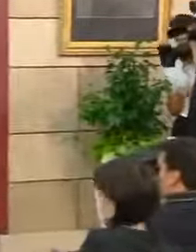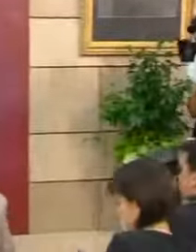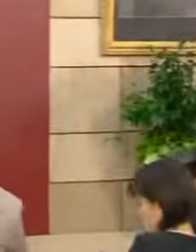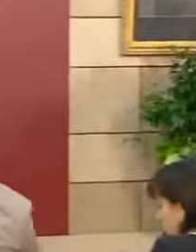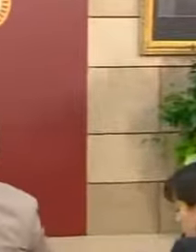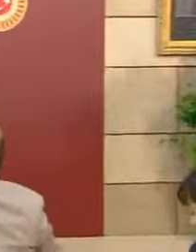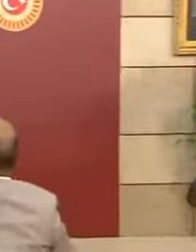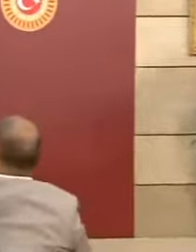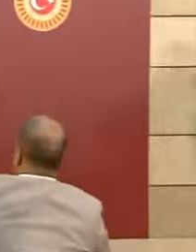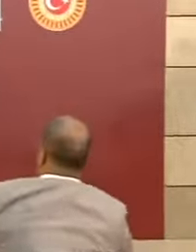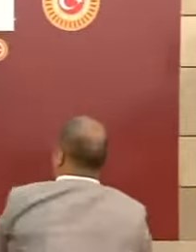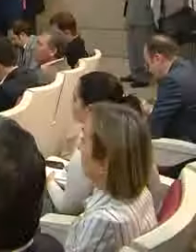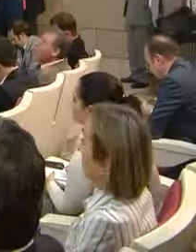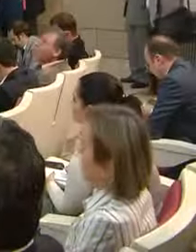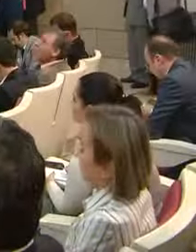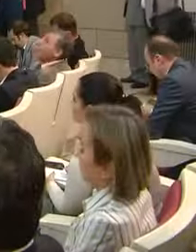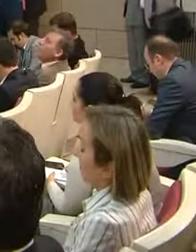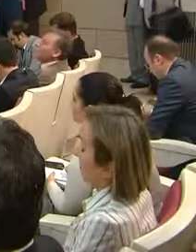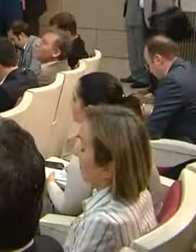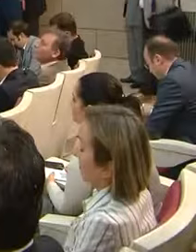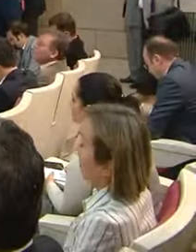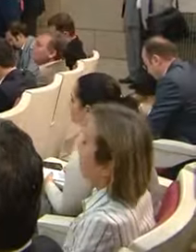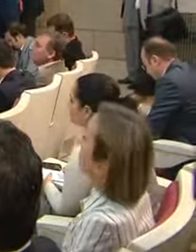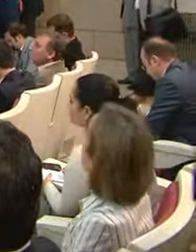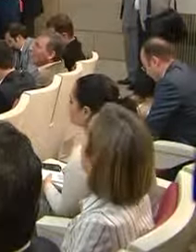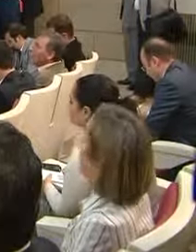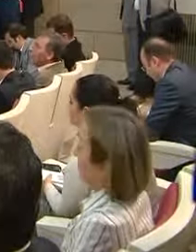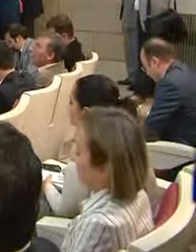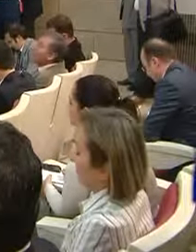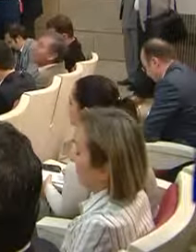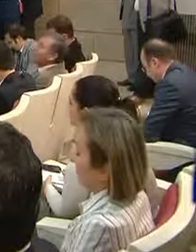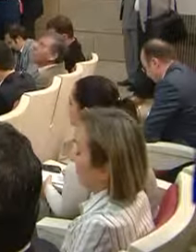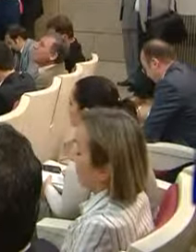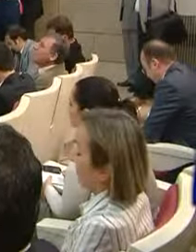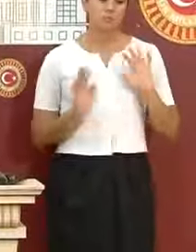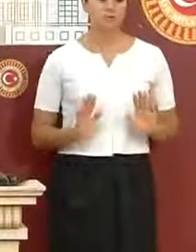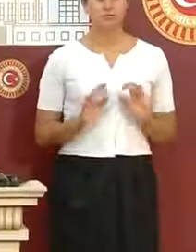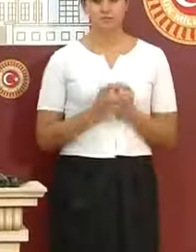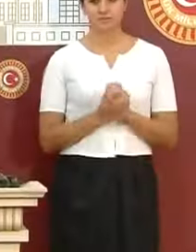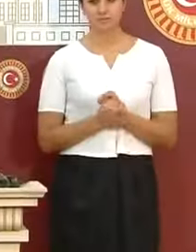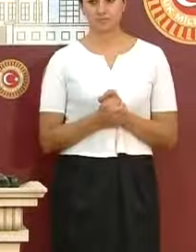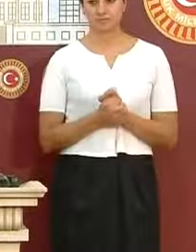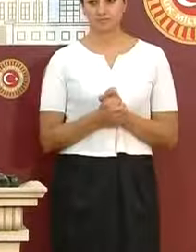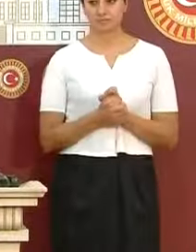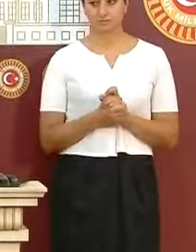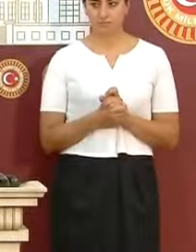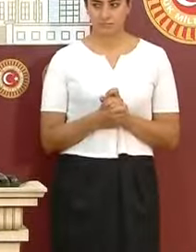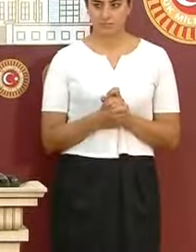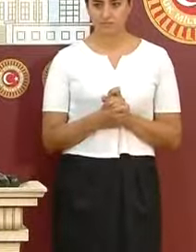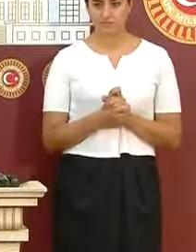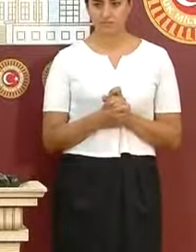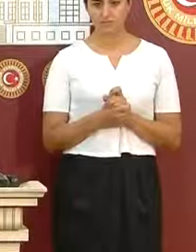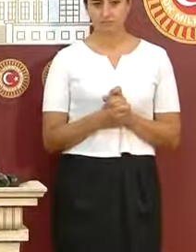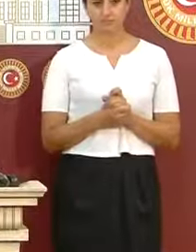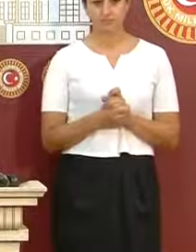CHP İstanbul Milletvekili Şafak Pavey, genel kuruldaki görüşmeler öncesi komisyona geri çekilen kadın milletvekillerinin genel kurulda pantolon giymelerine olanak